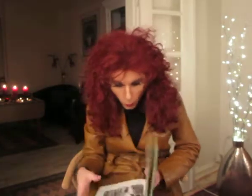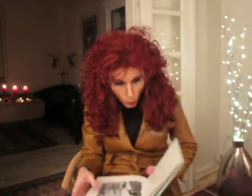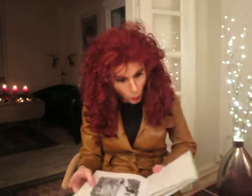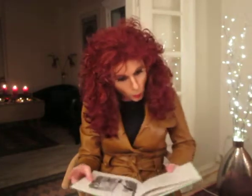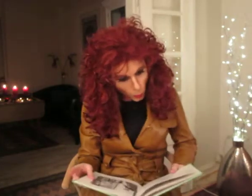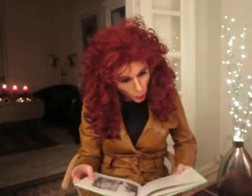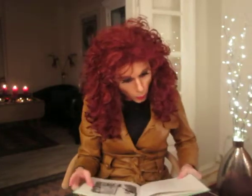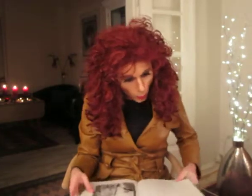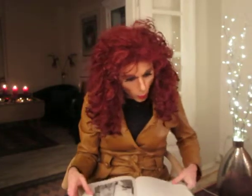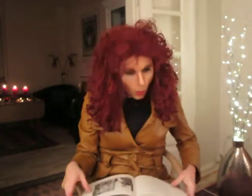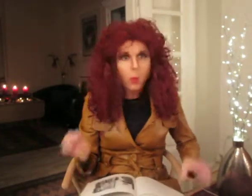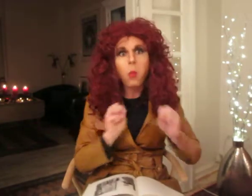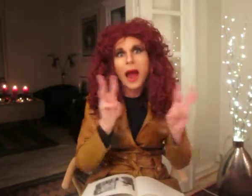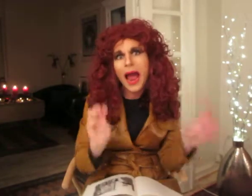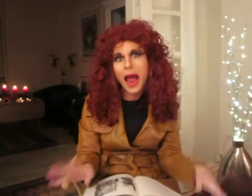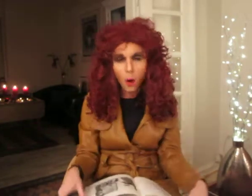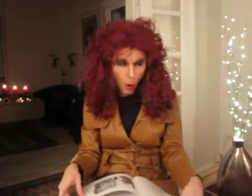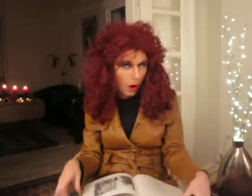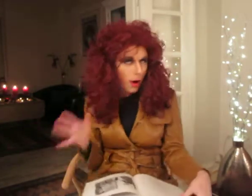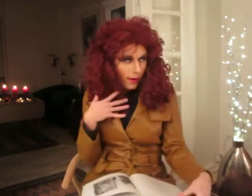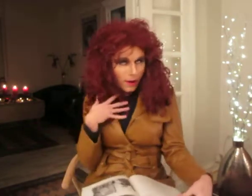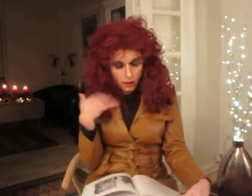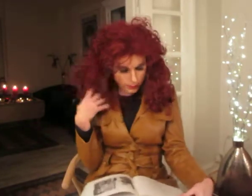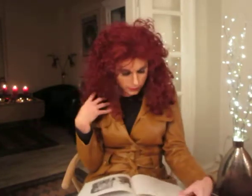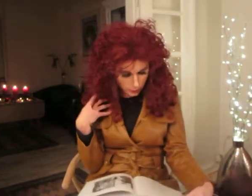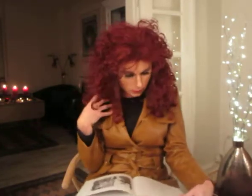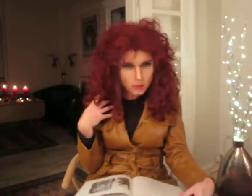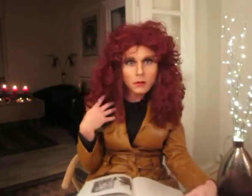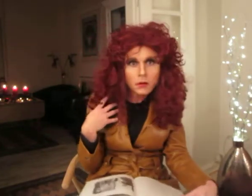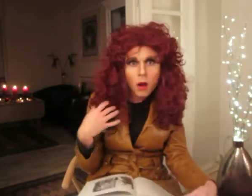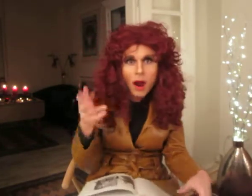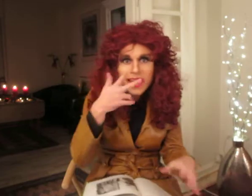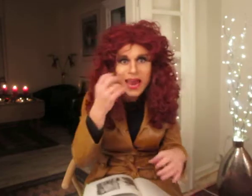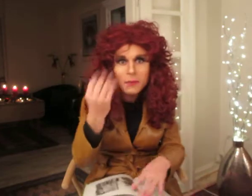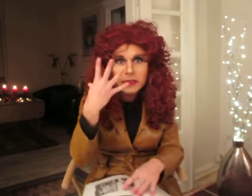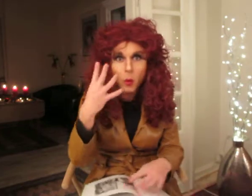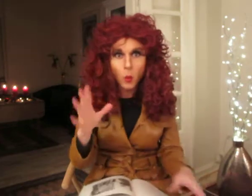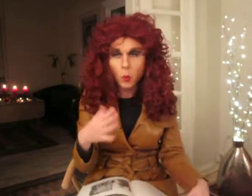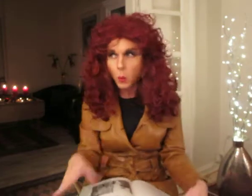Åh! Wow! Åh! Åh! Åh! Åh!